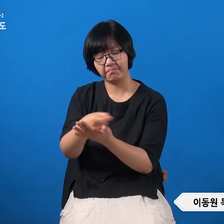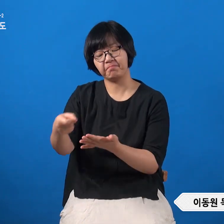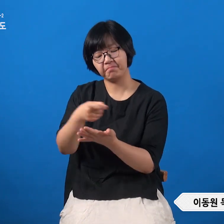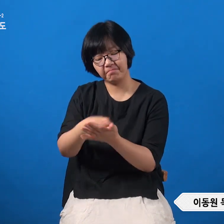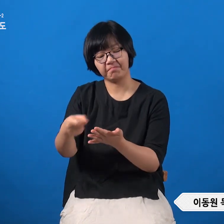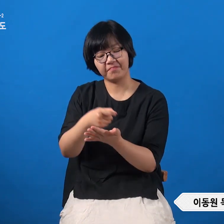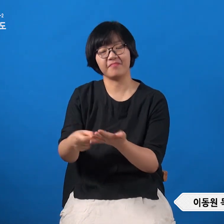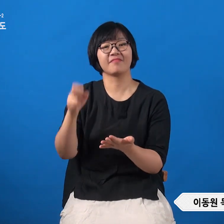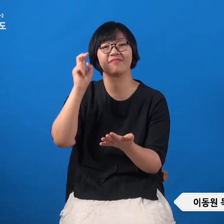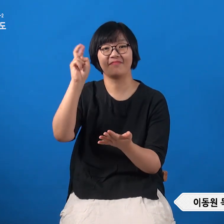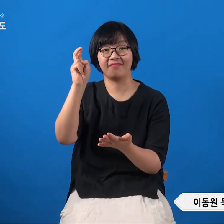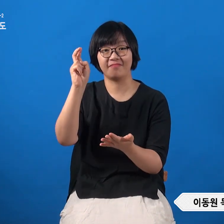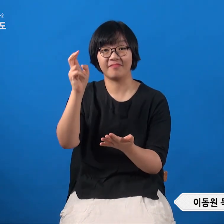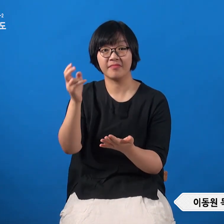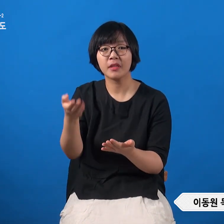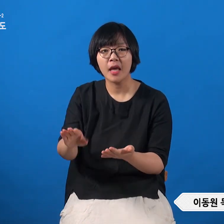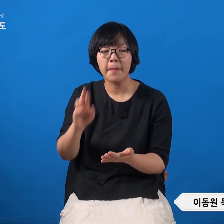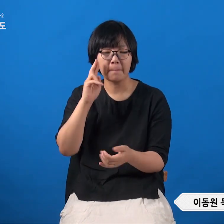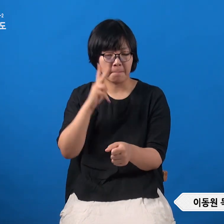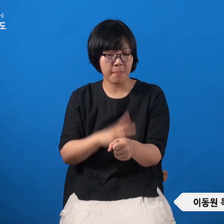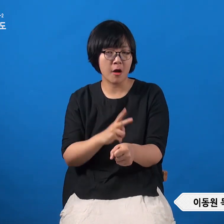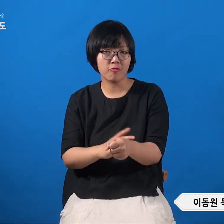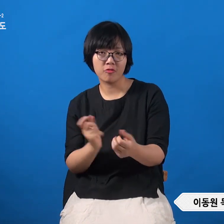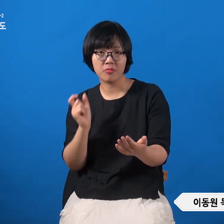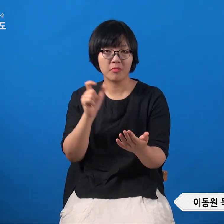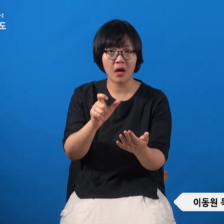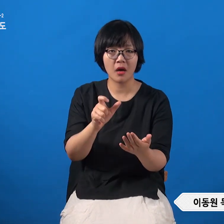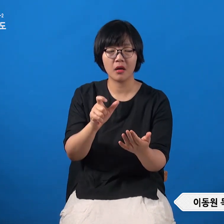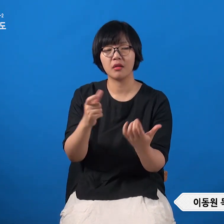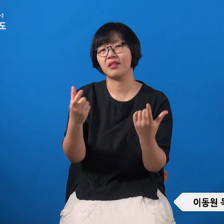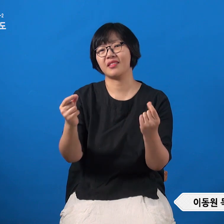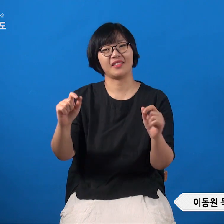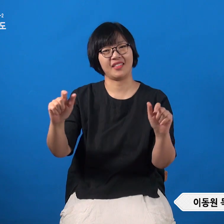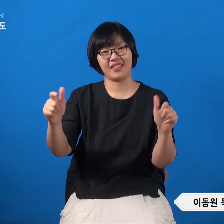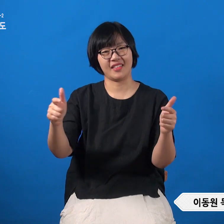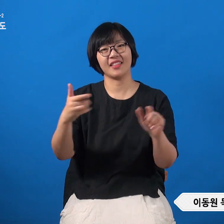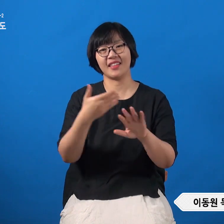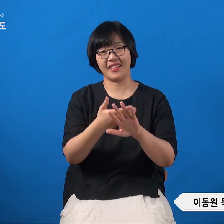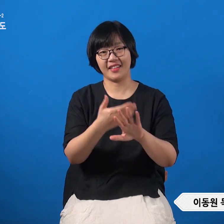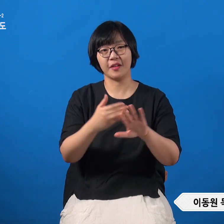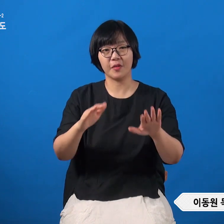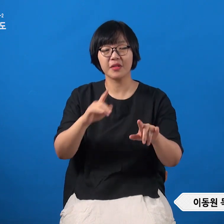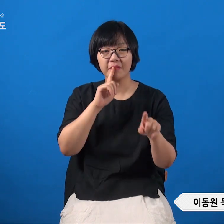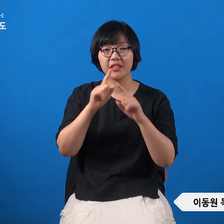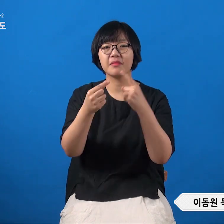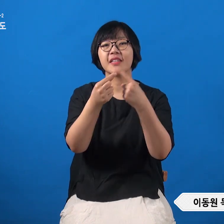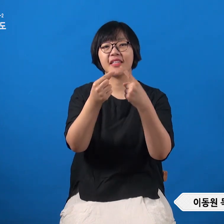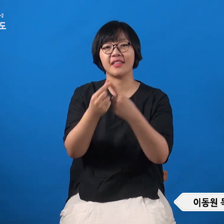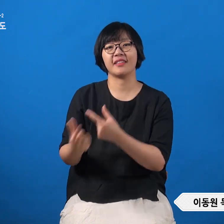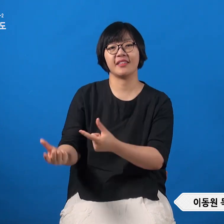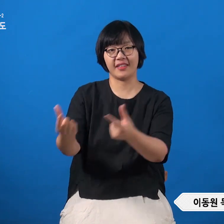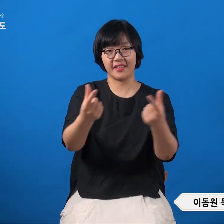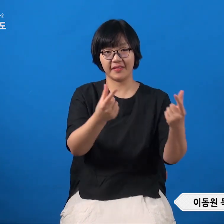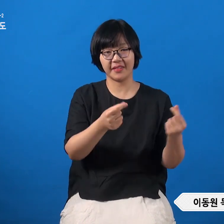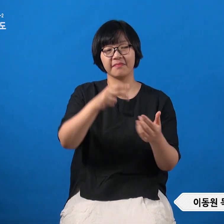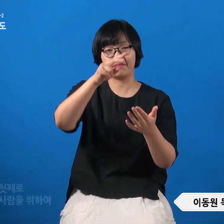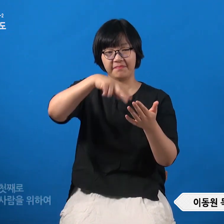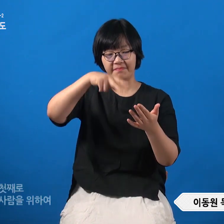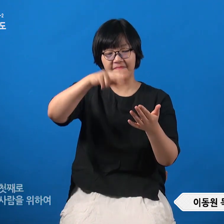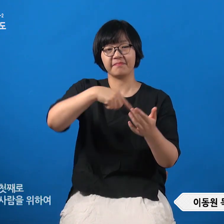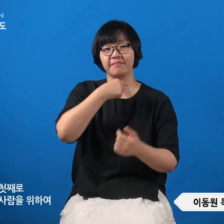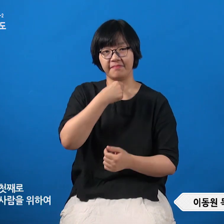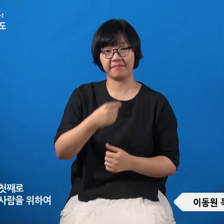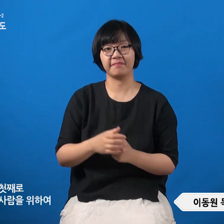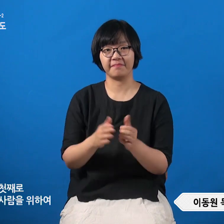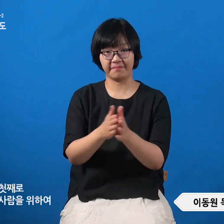같아요. 근데 바울은 그렇게 하지 않았습니다. 본문의 1절을 우리 같이 읽겠습니다. 1절 말씀